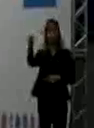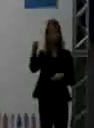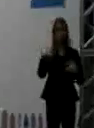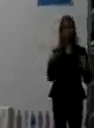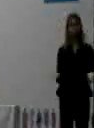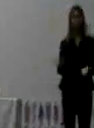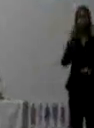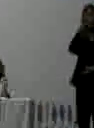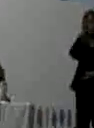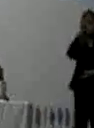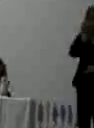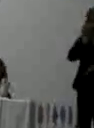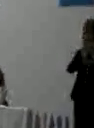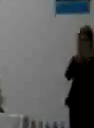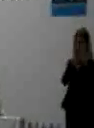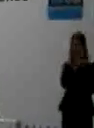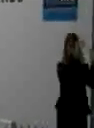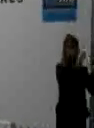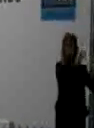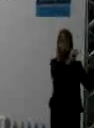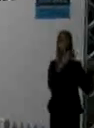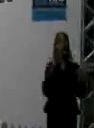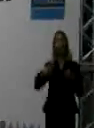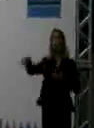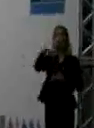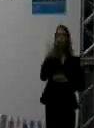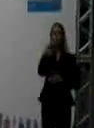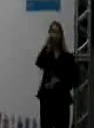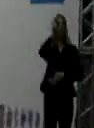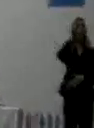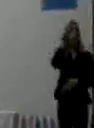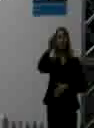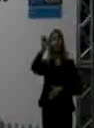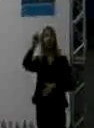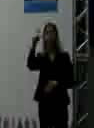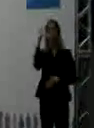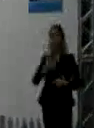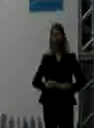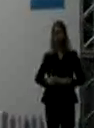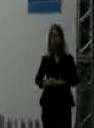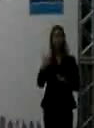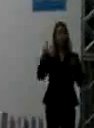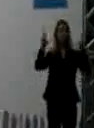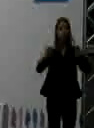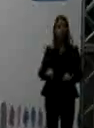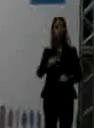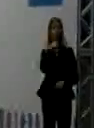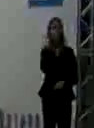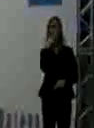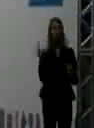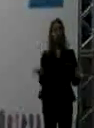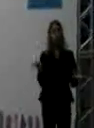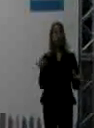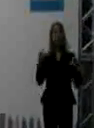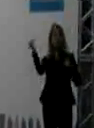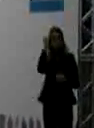Se o SUS não funcionar, não funciona o pré-natal, não tem a maternidade, não se reduz a mortalidade materno-infantil.